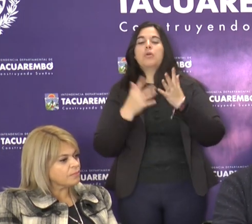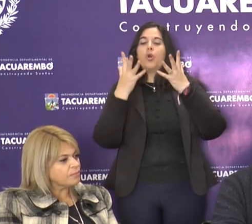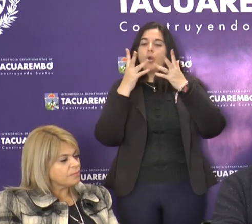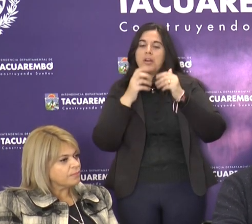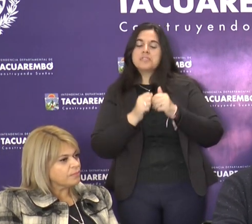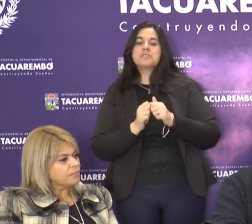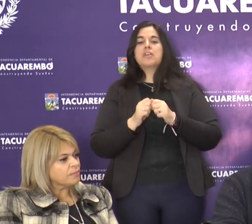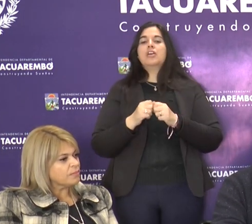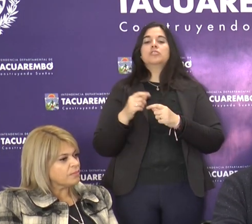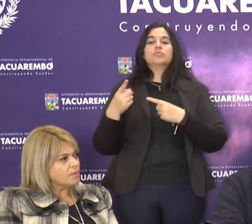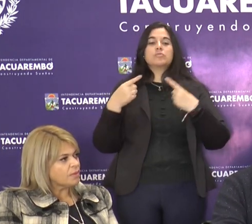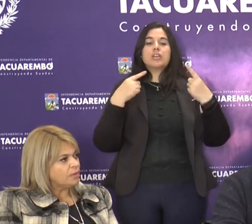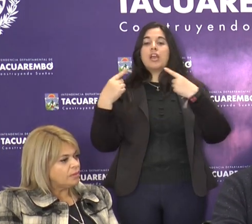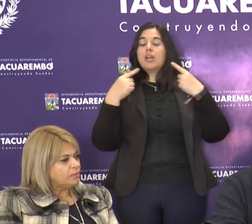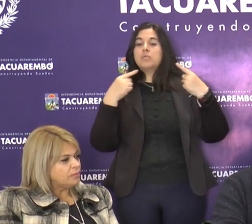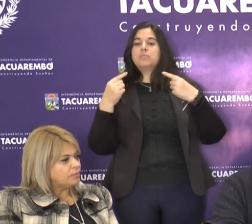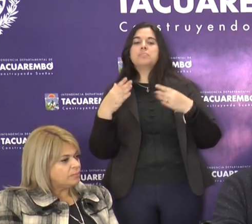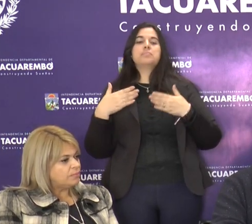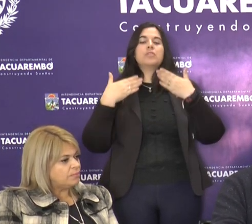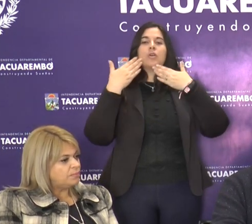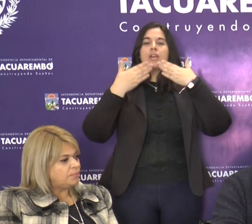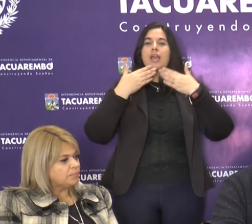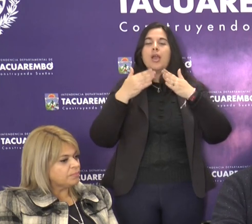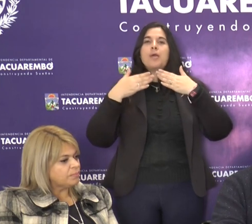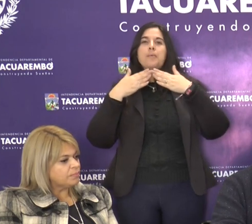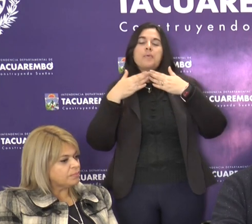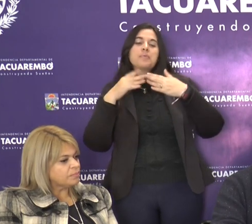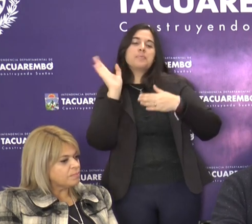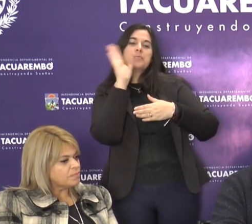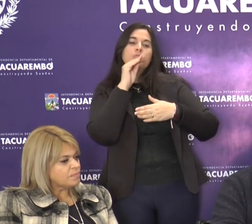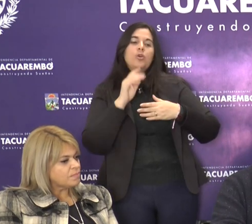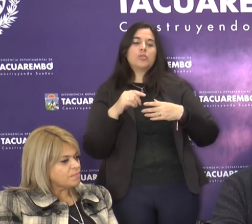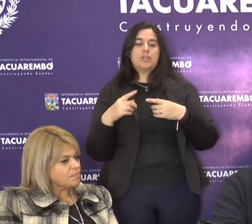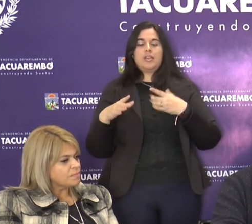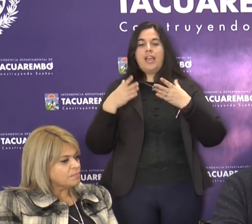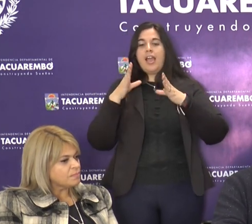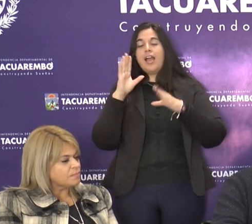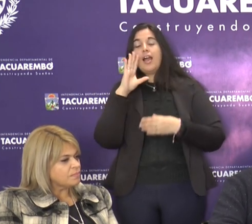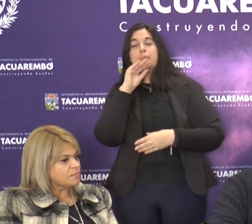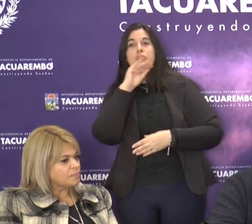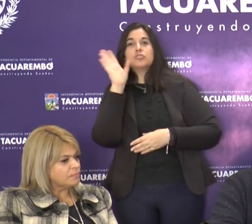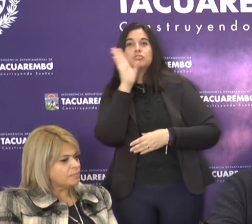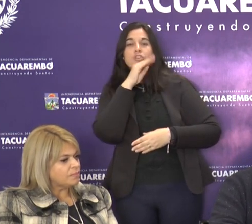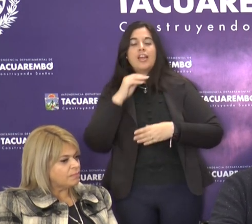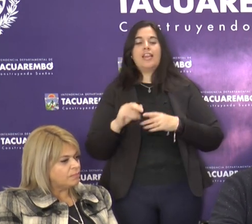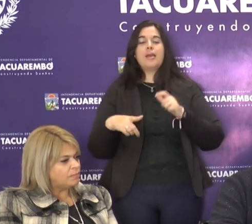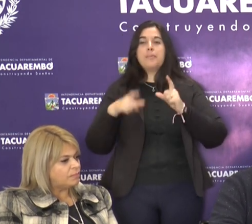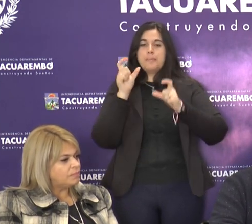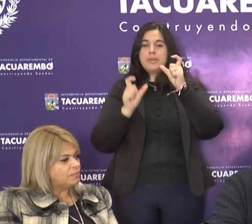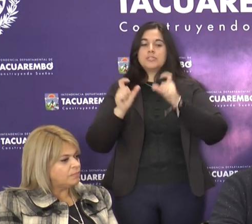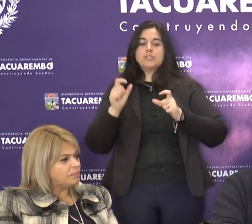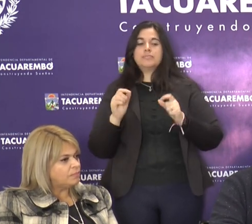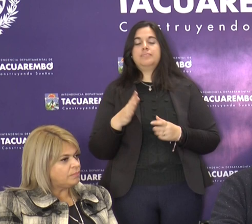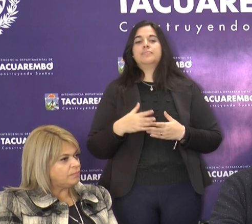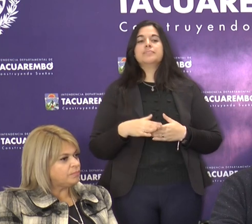concluyan las opiniones de todos los técnicos de las diferentes áreas que trabajan, de las diferentes intendencias, valga la redundancia. Así